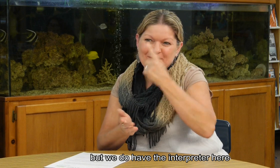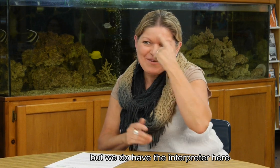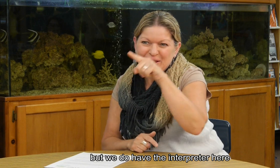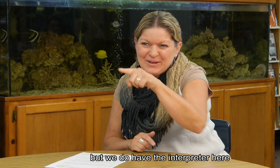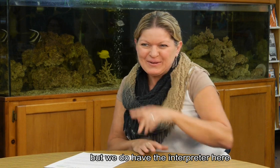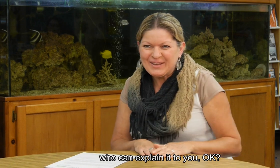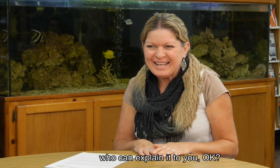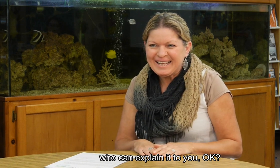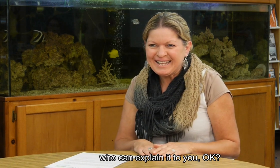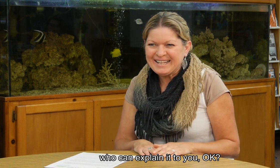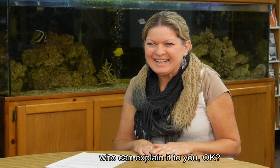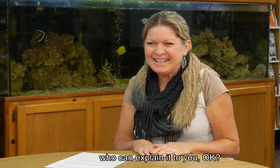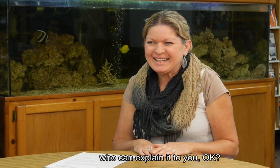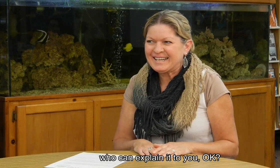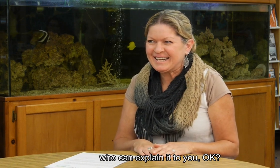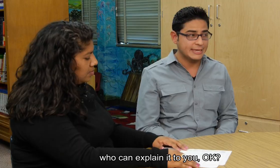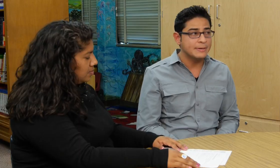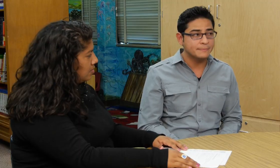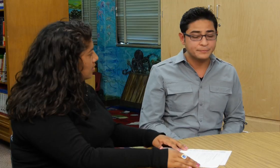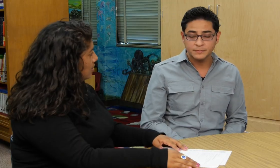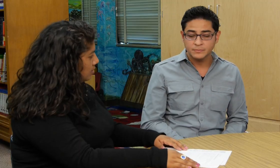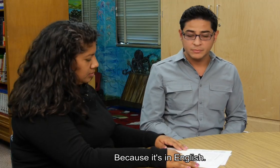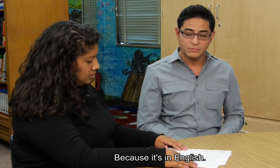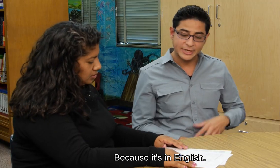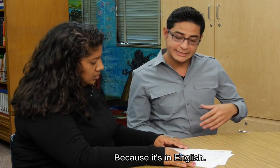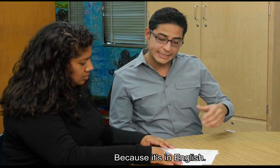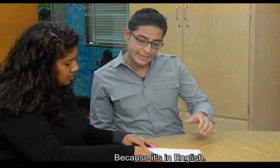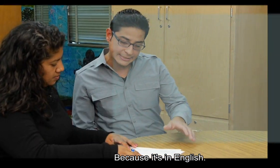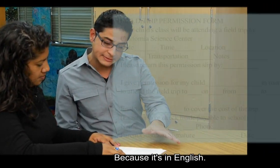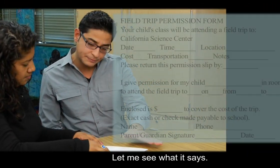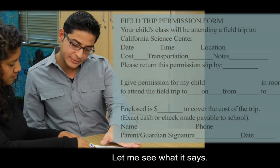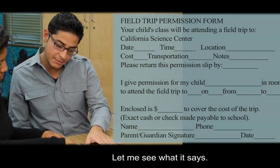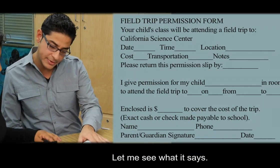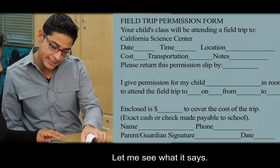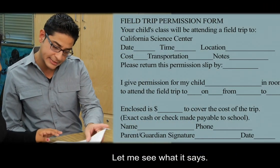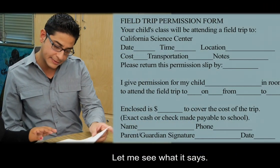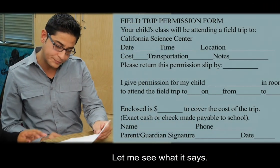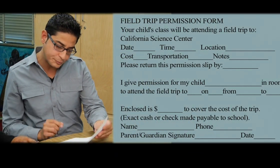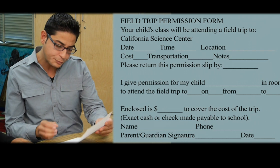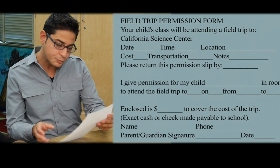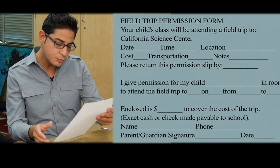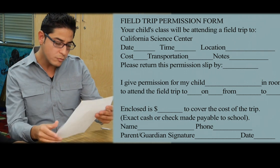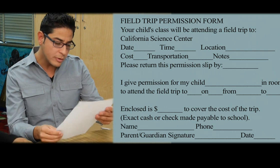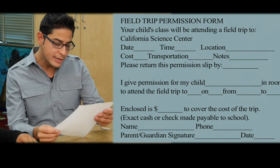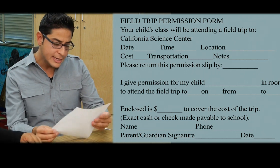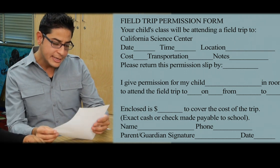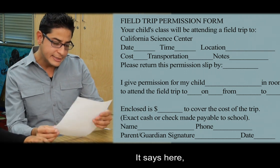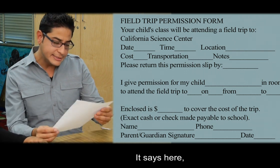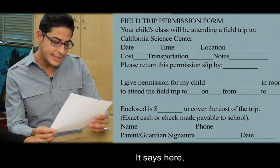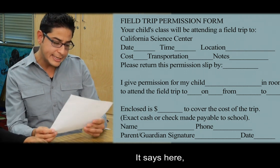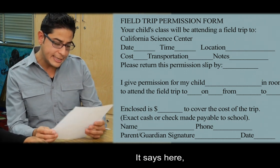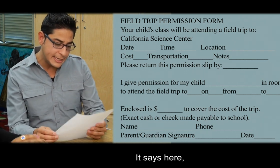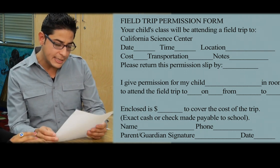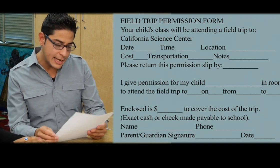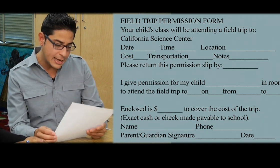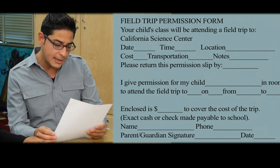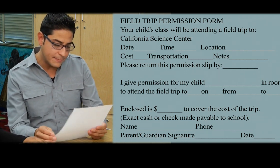aquí el intérprete que se lo puede explicar está bien porque es en inglés de hama del que dice dice aquí